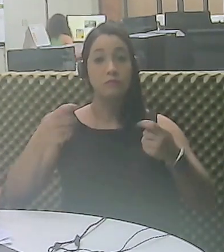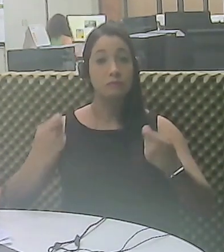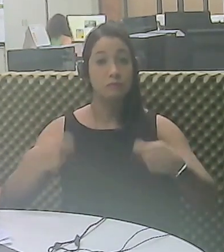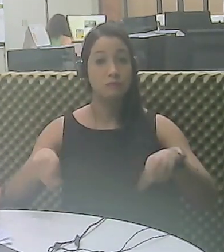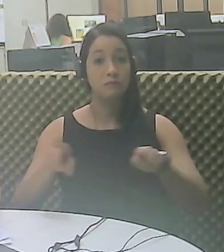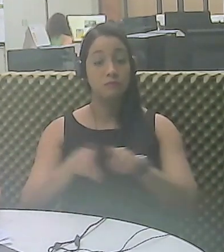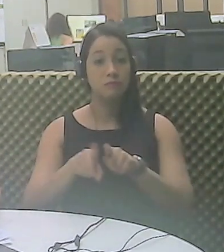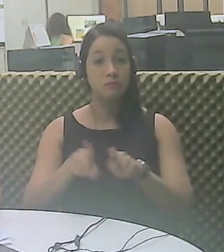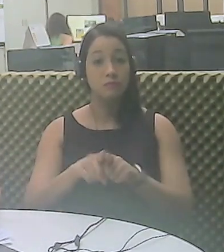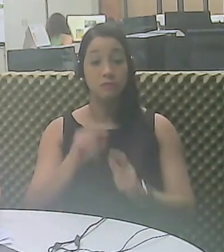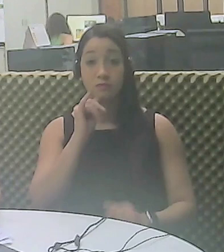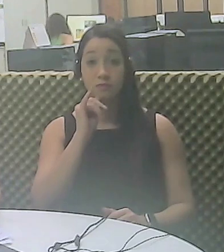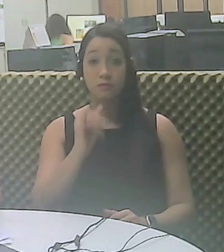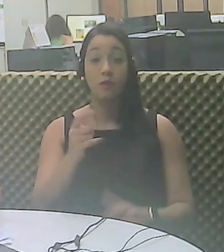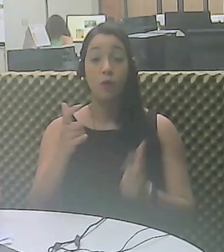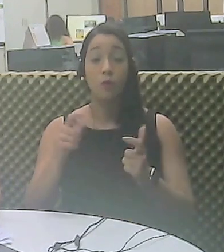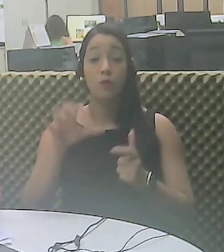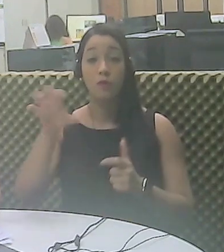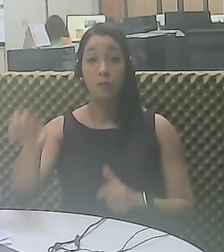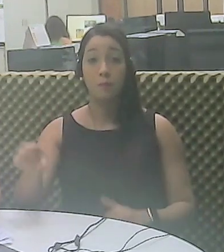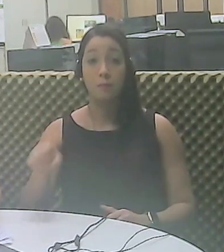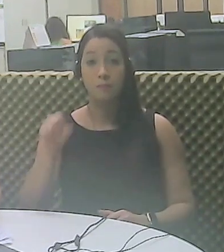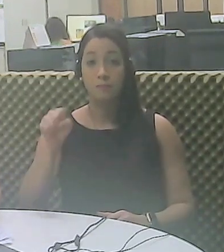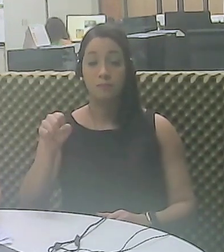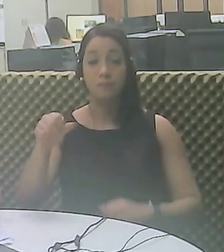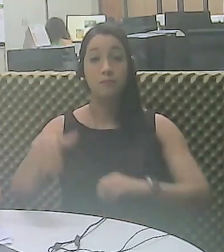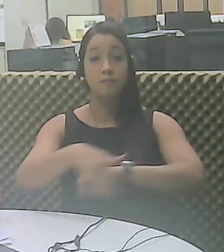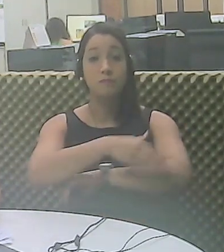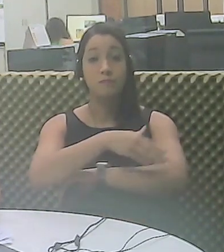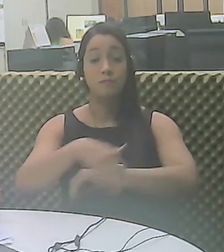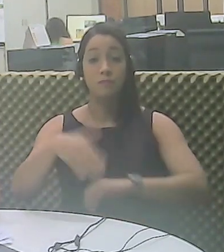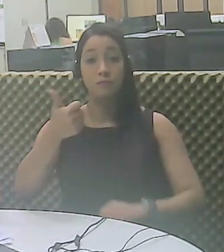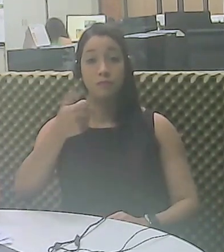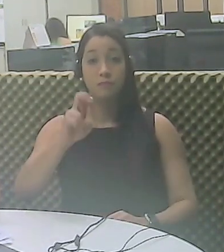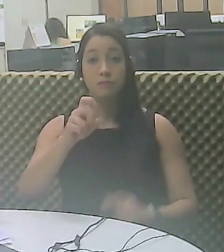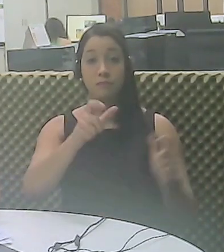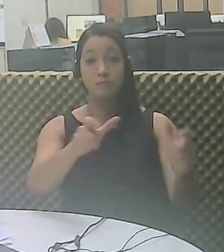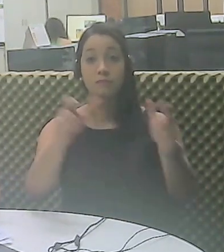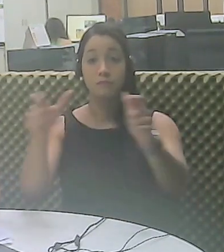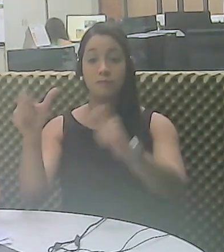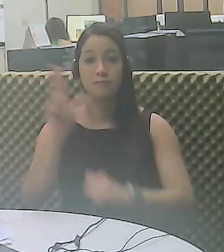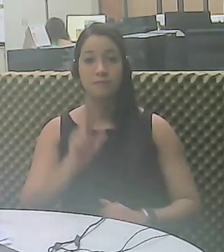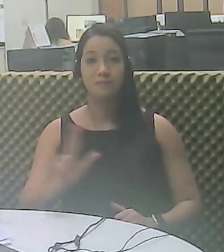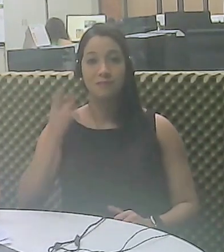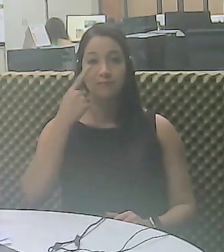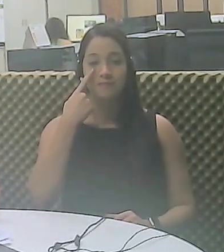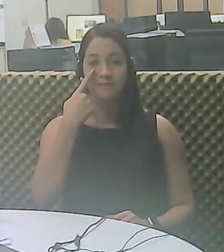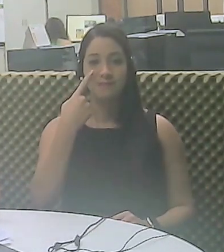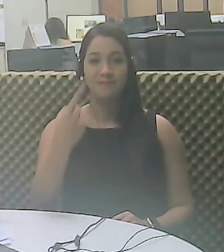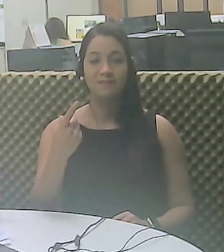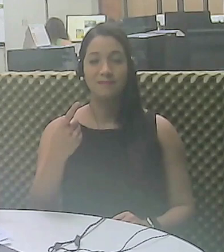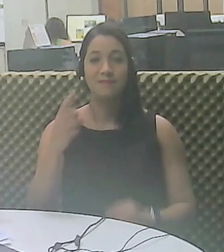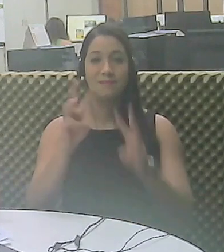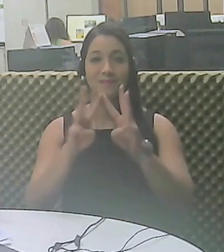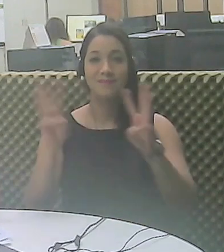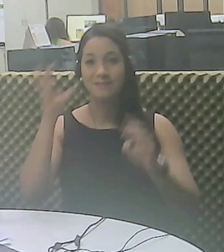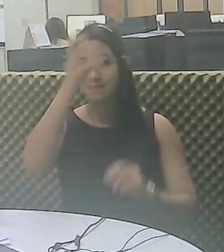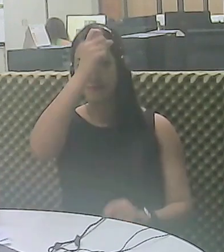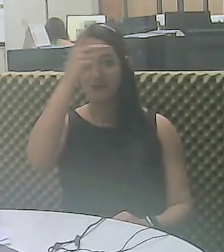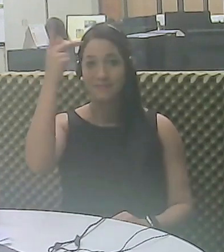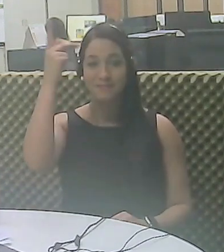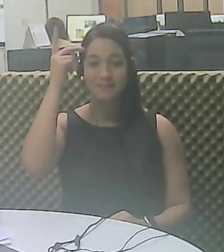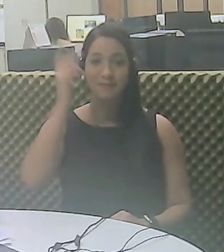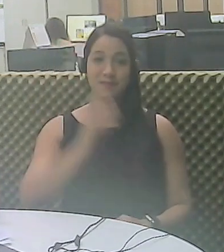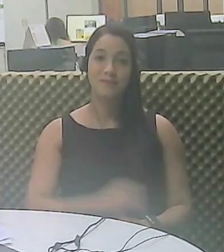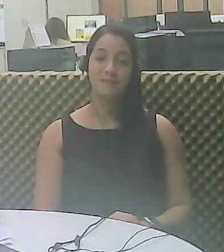necessário ainda informar a origem do material. Os endereços dos 15 ecopontos de Uberlândia você pode conferir no portal da Prefeitura.